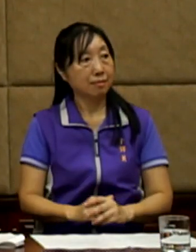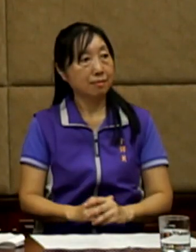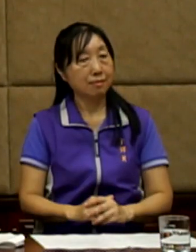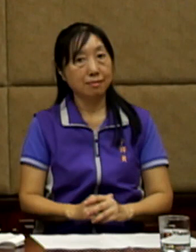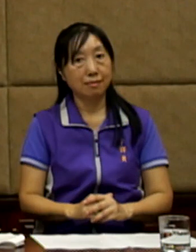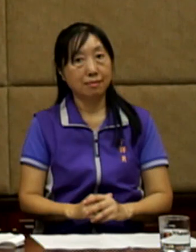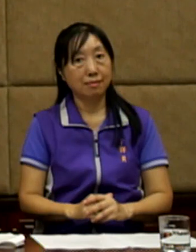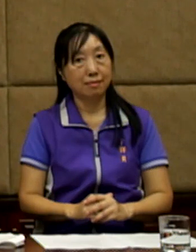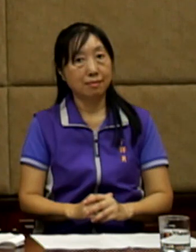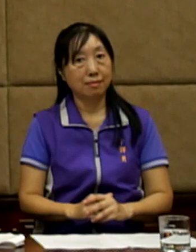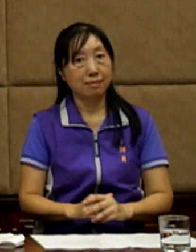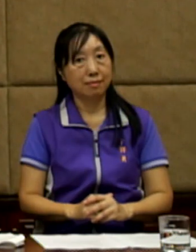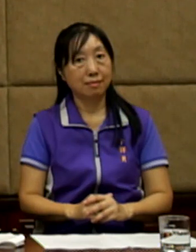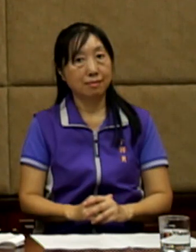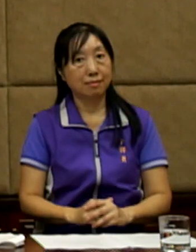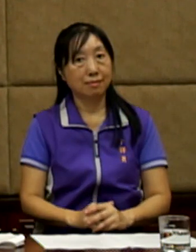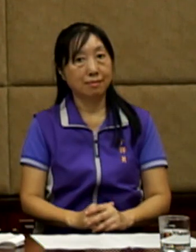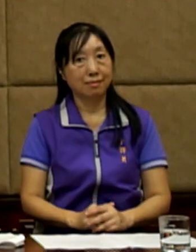我们一些相关